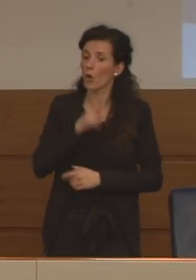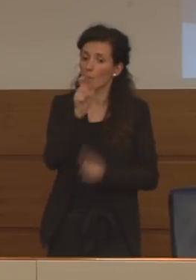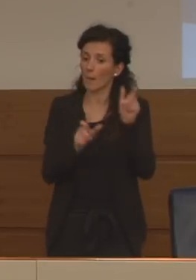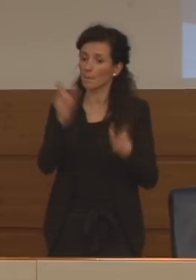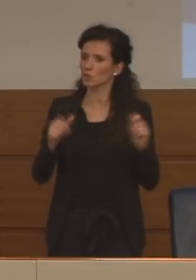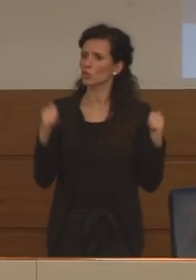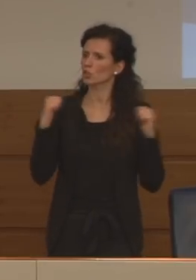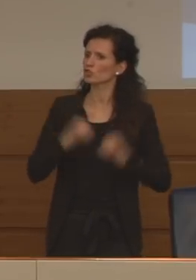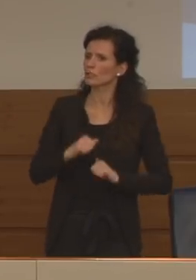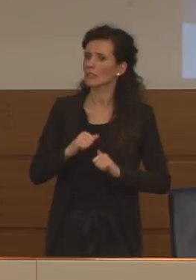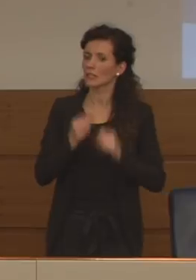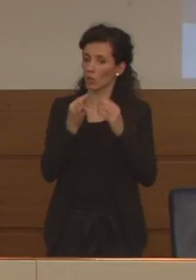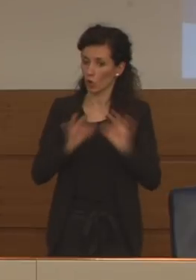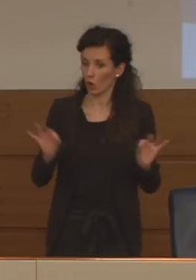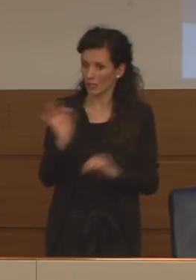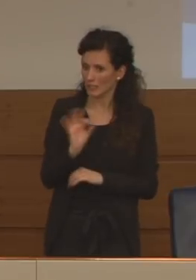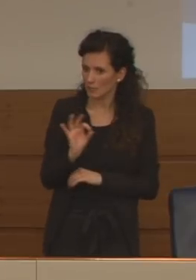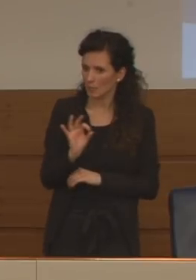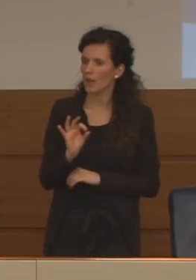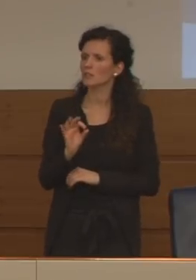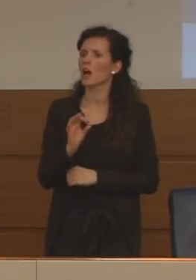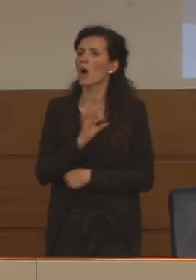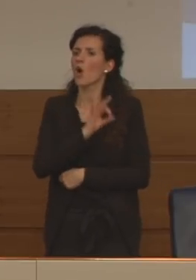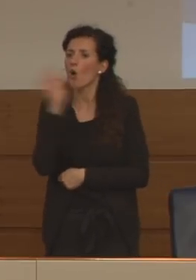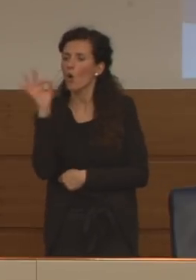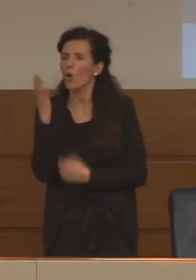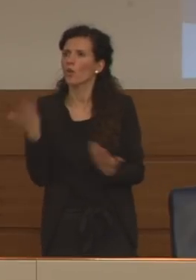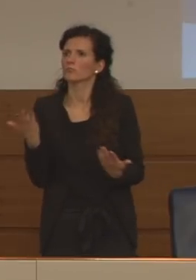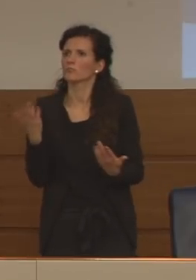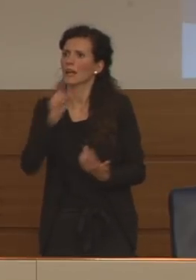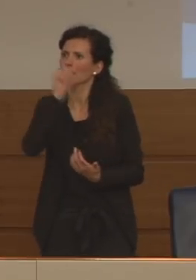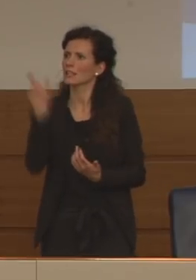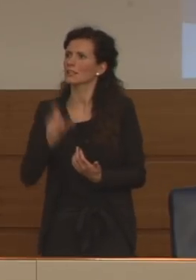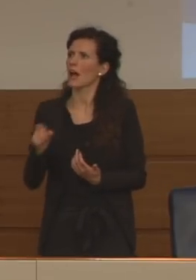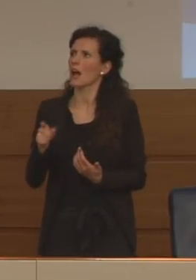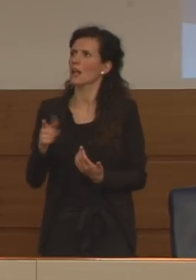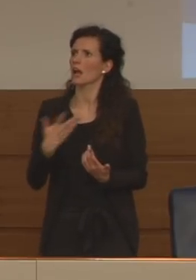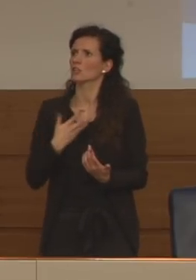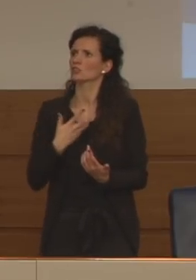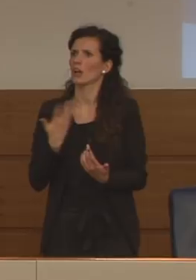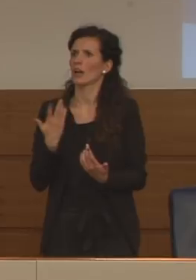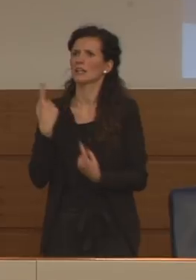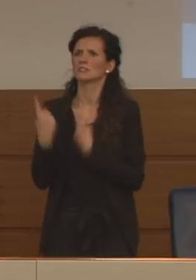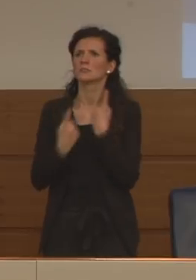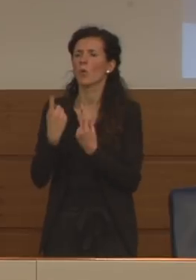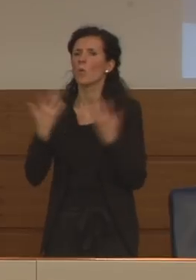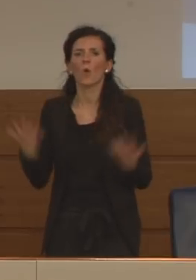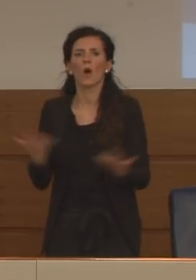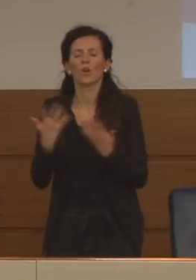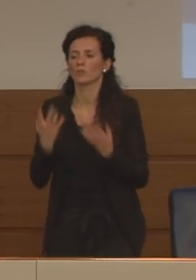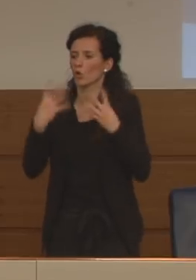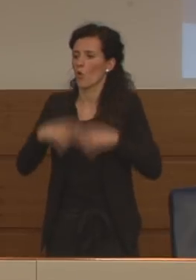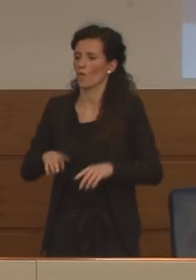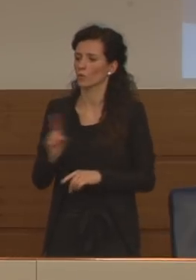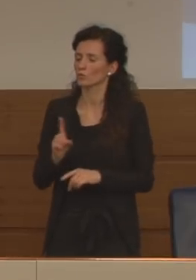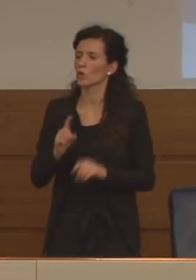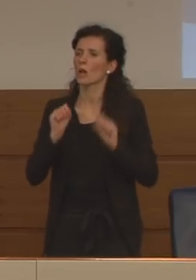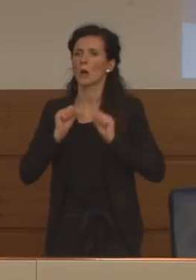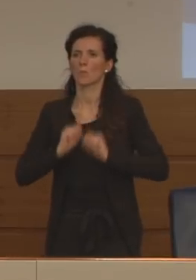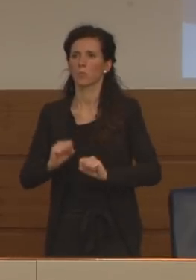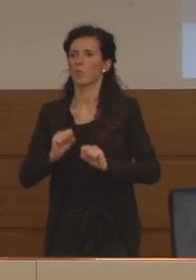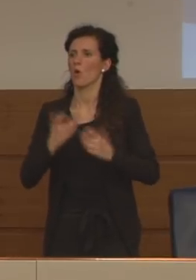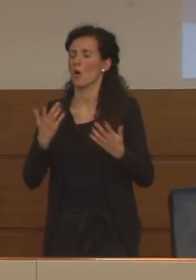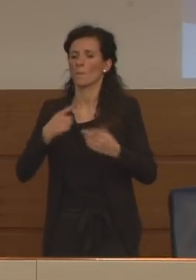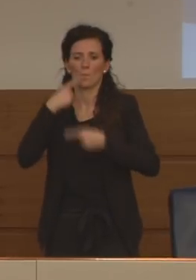viene chiesto forse c'è qualcosa del modello italia che sta evidentemente non funzionando più faccio riferimento anche alla